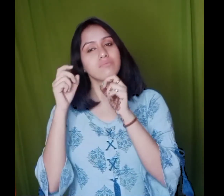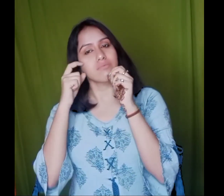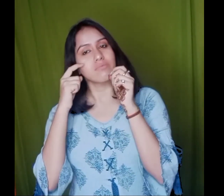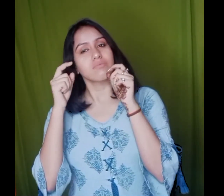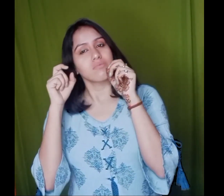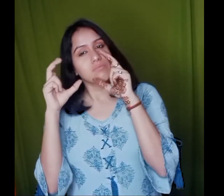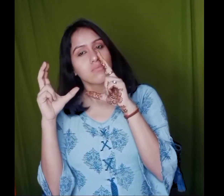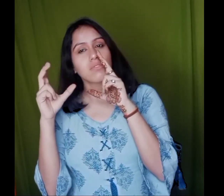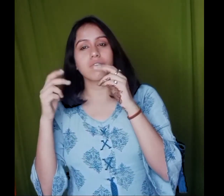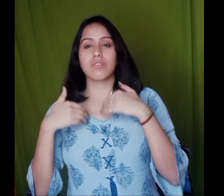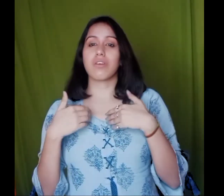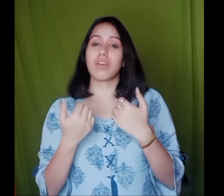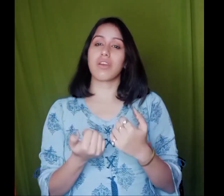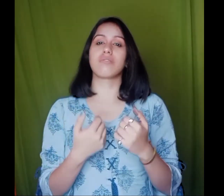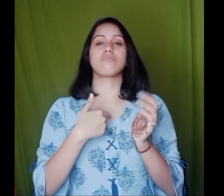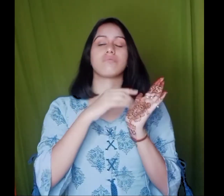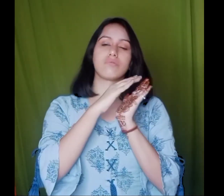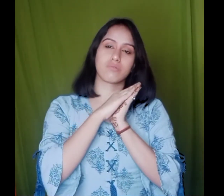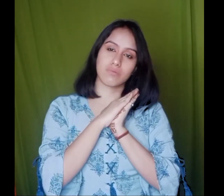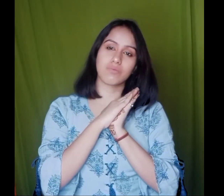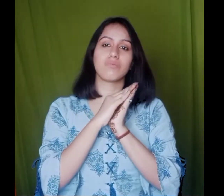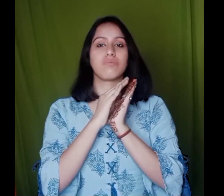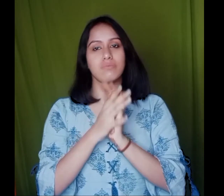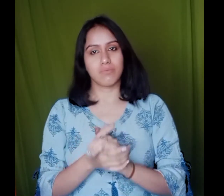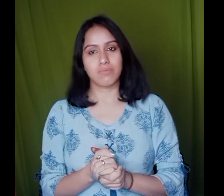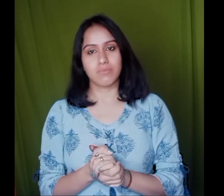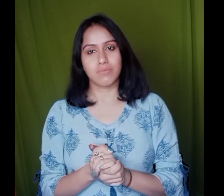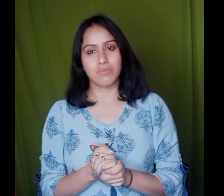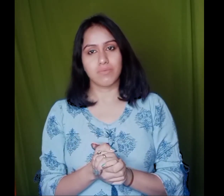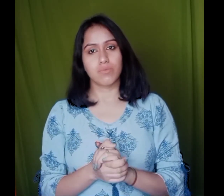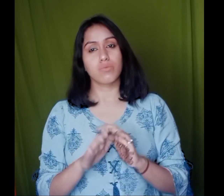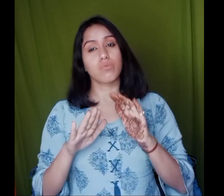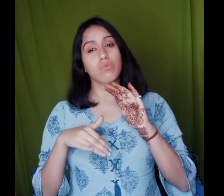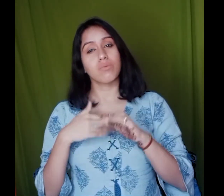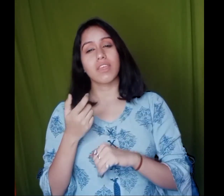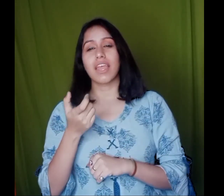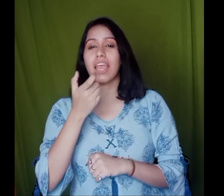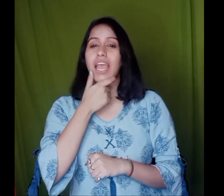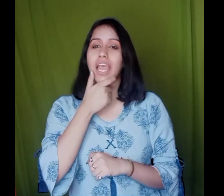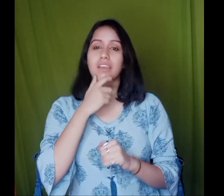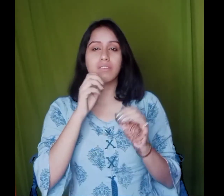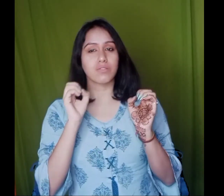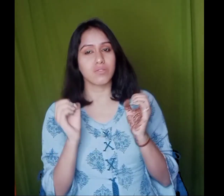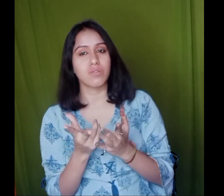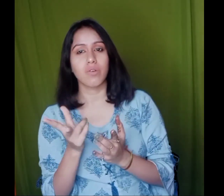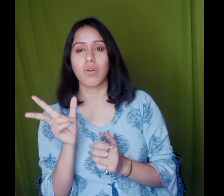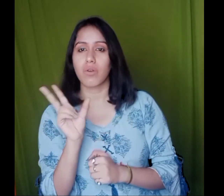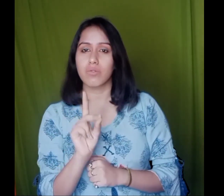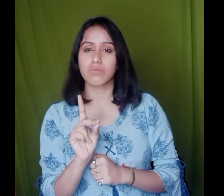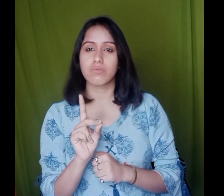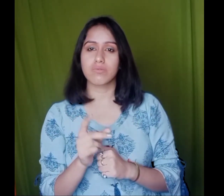को निभाने का वक्त आ गया है। 14 साल तक मैं जागता रहा, उर्मिला सोती रही, उसने मेरी नींद का बोझ उठाया।